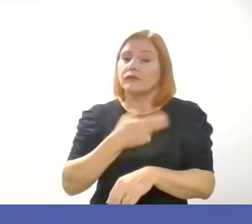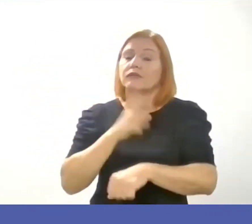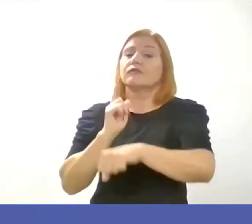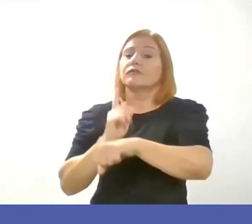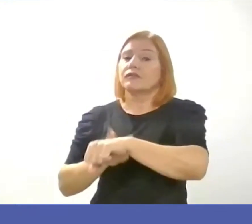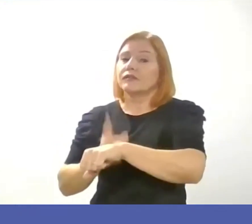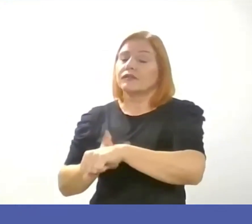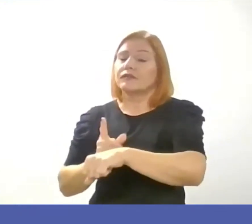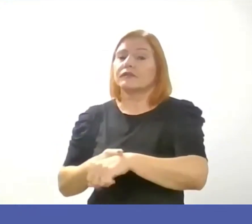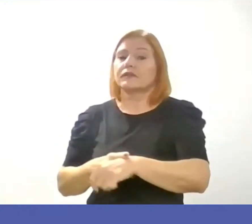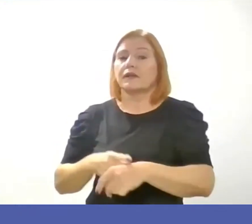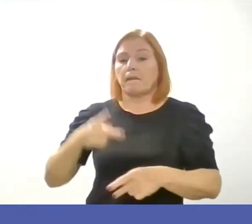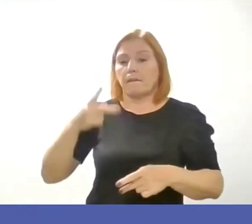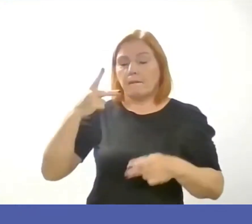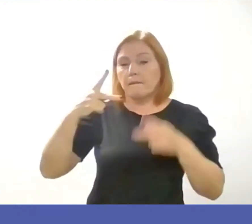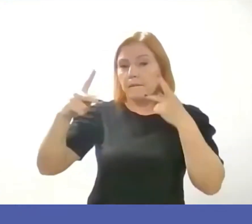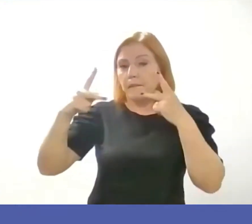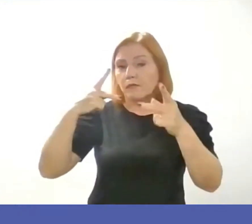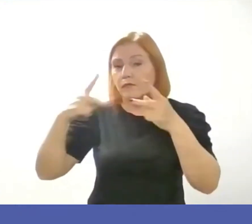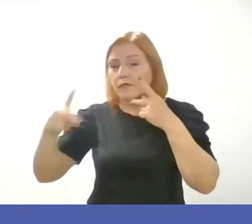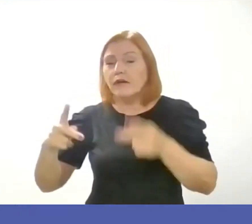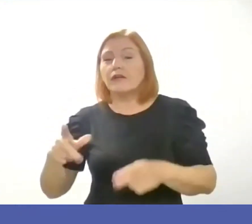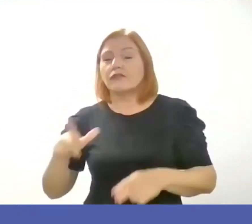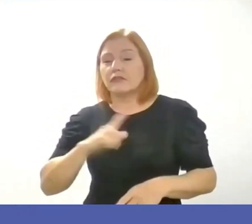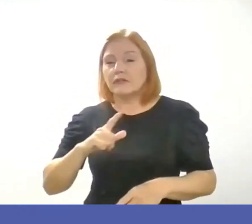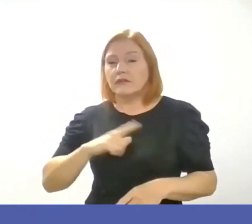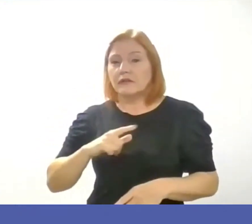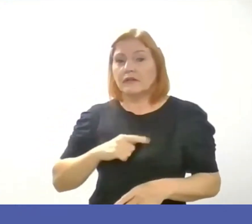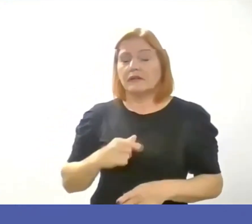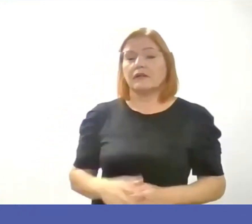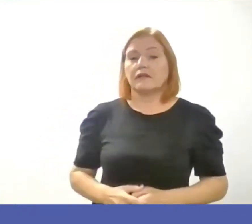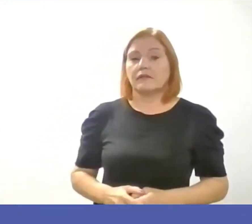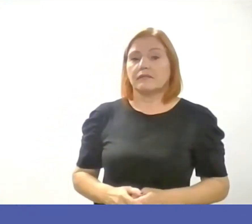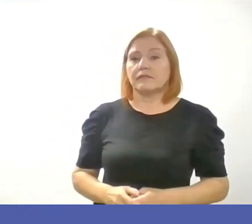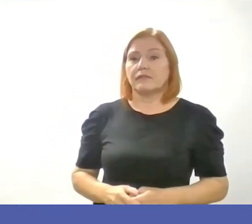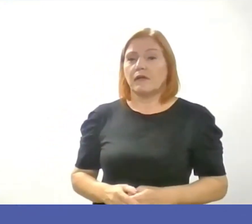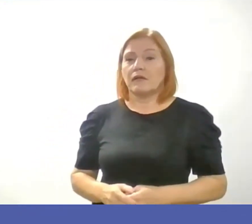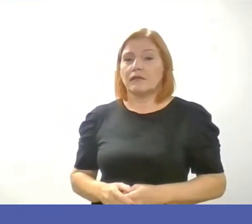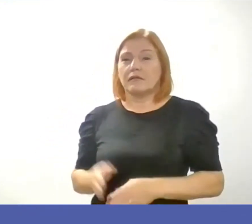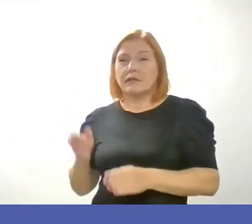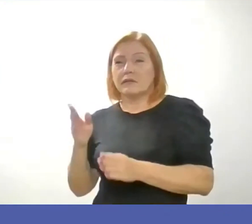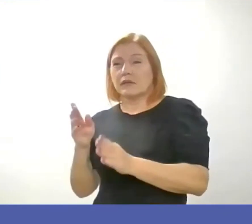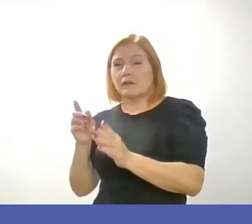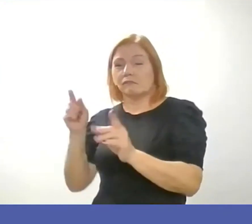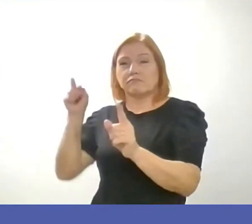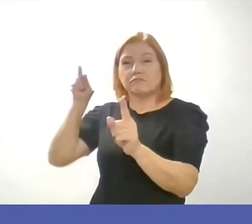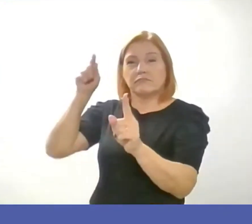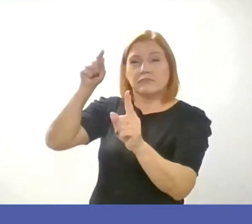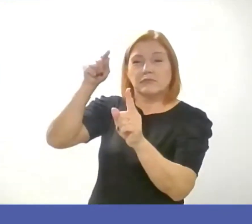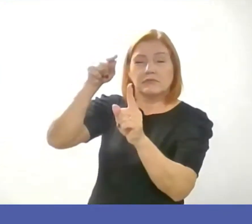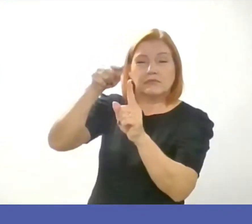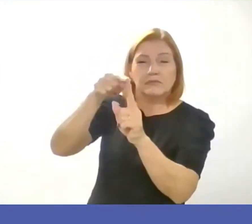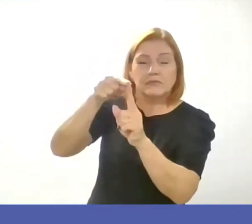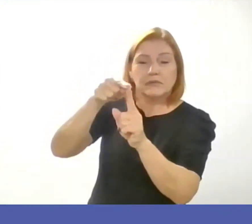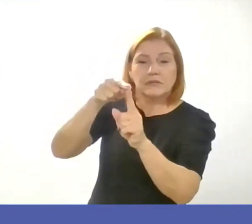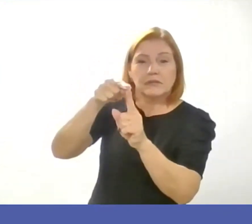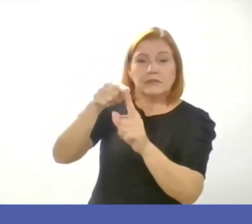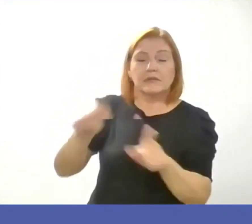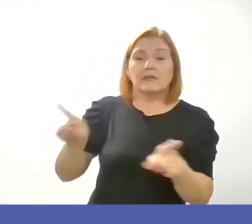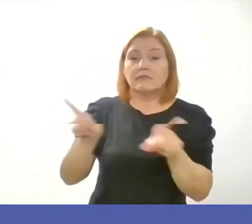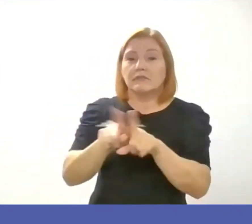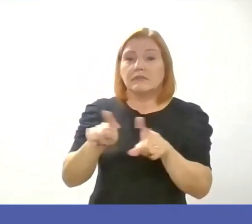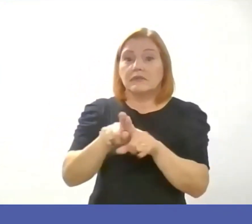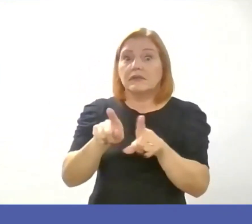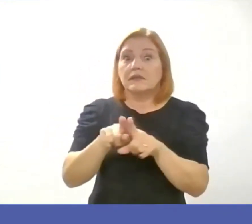profética, tão brilhante, dando-nos direção. Por ela também percebemos